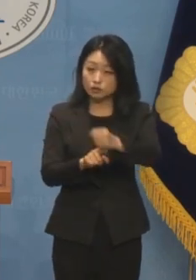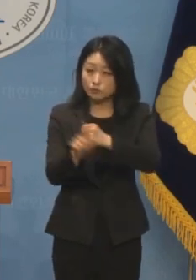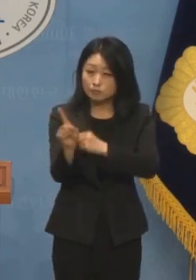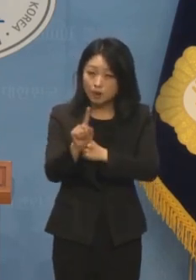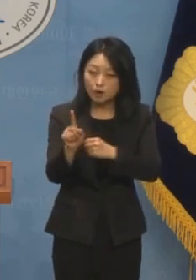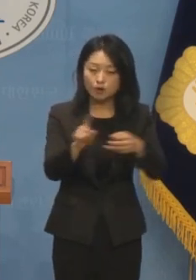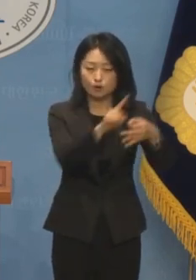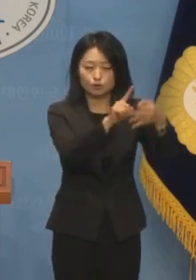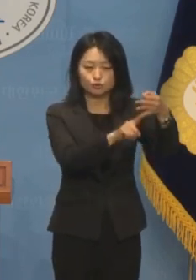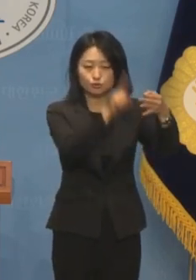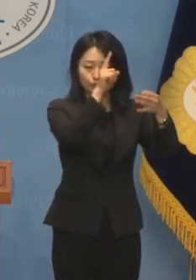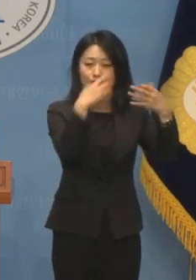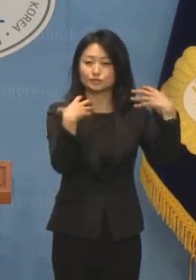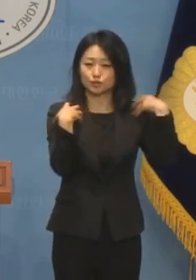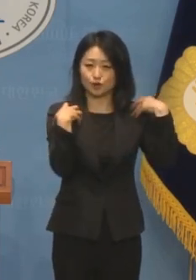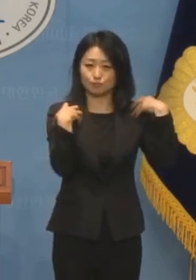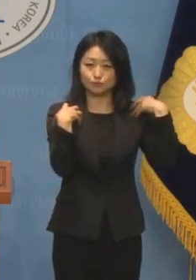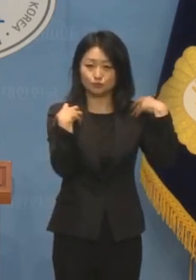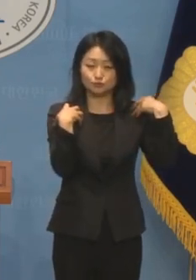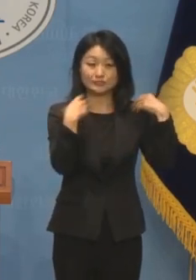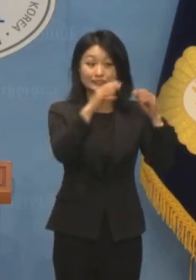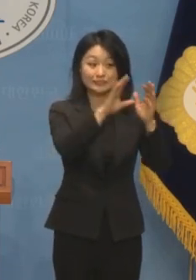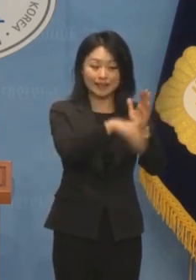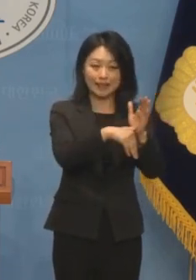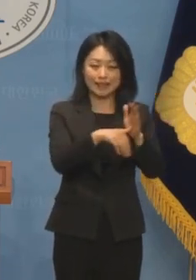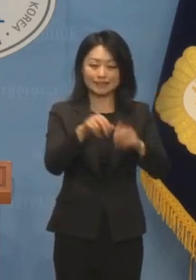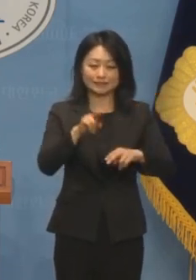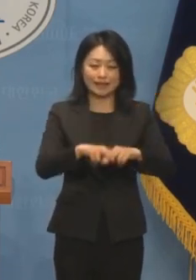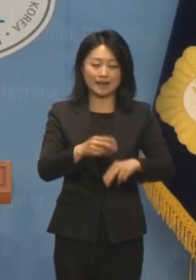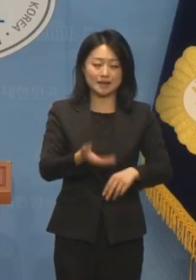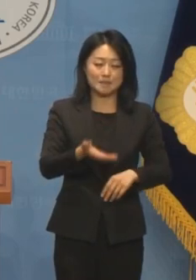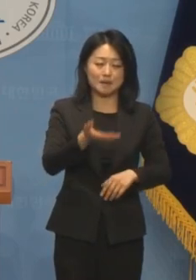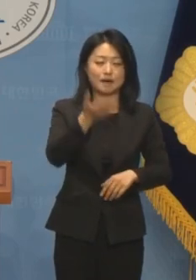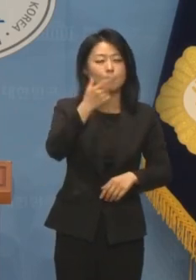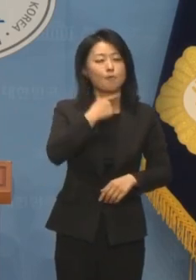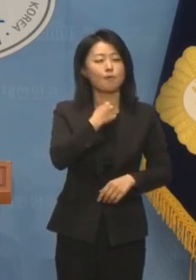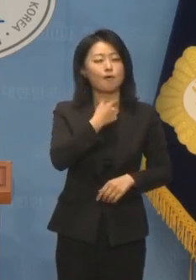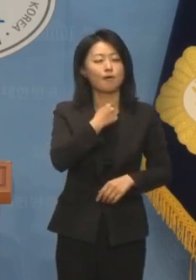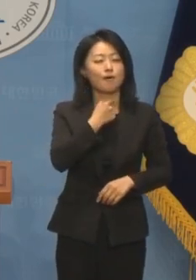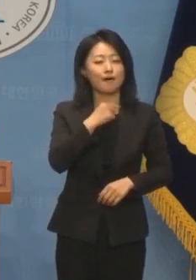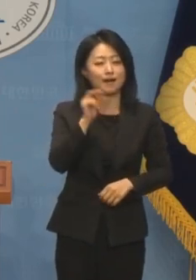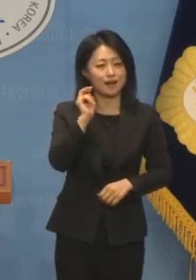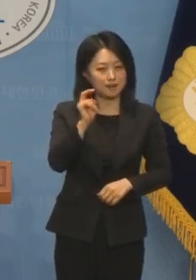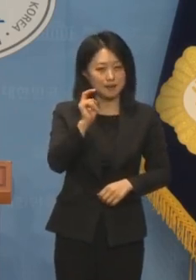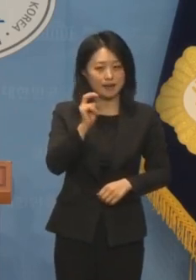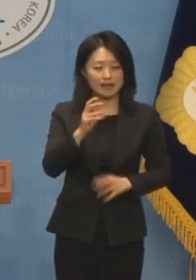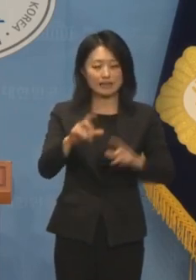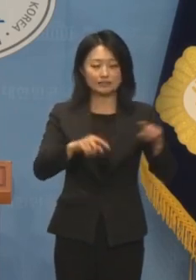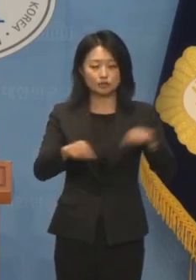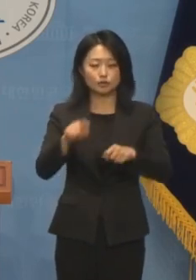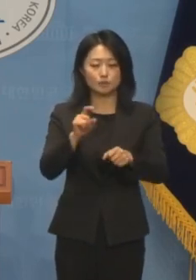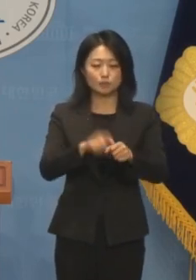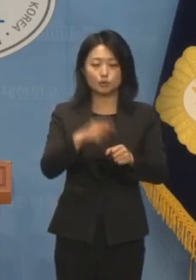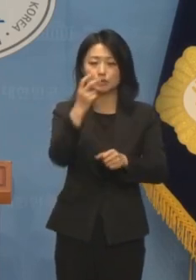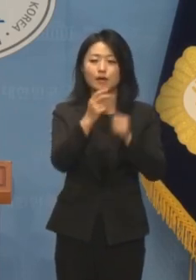전에 한자리 해보겠다는 것 아니면 무엇입니까? 정치검사의 전형 아닙니까?